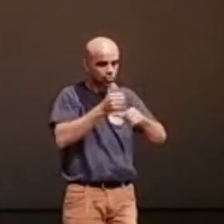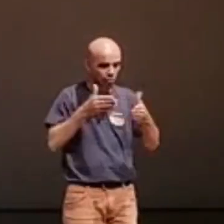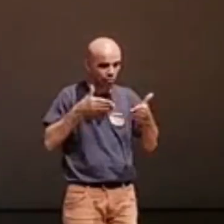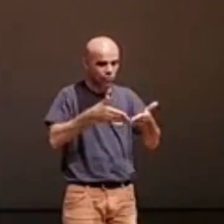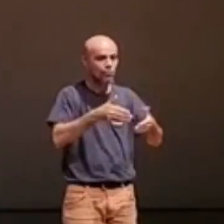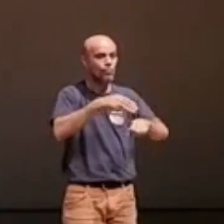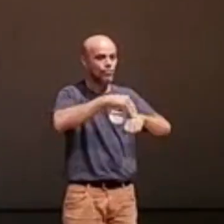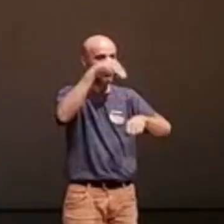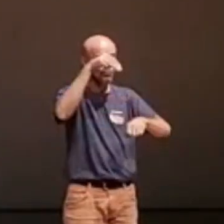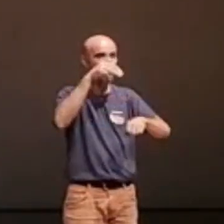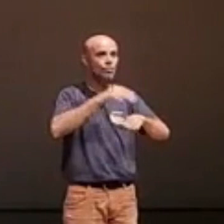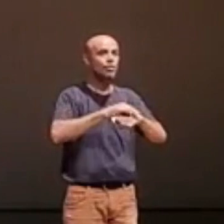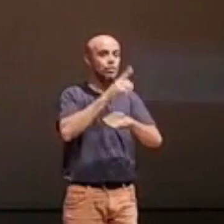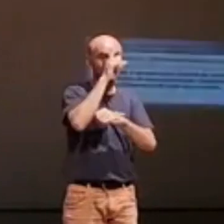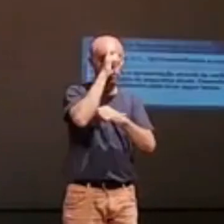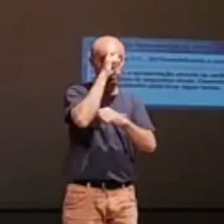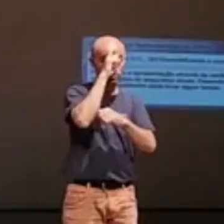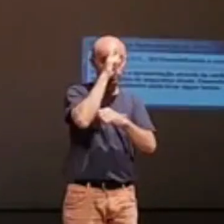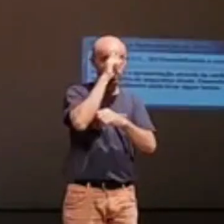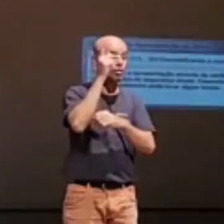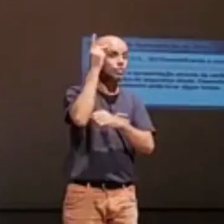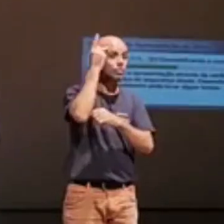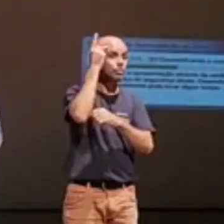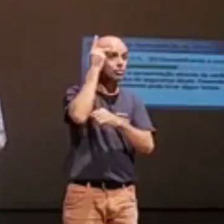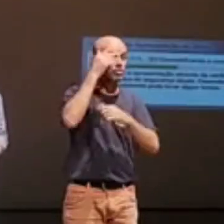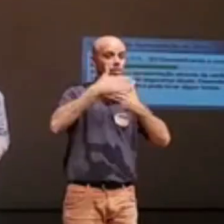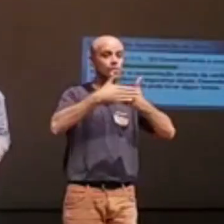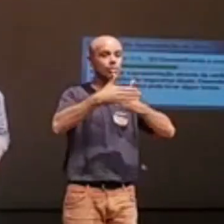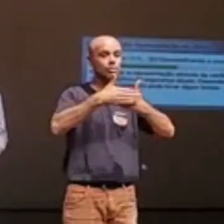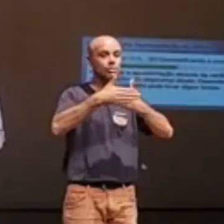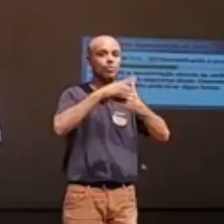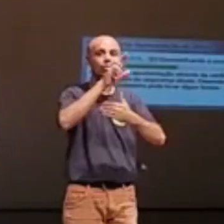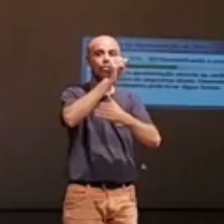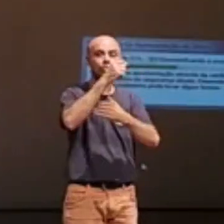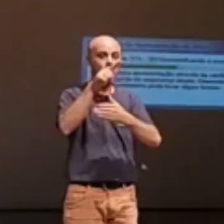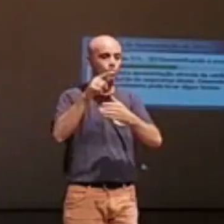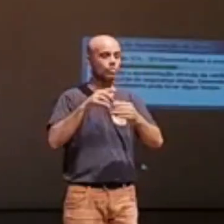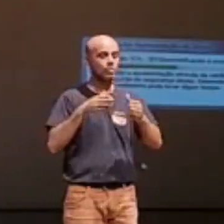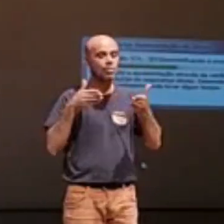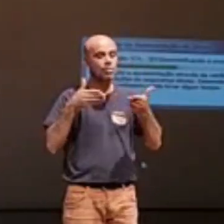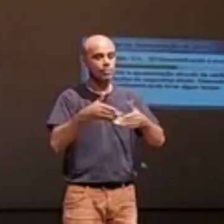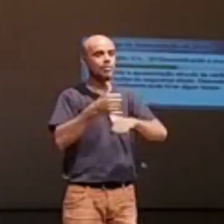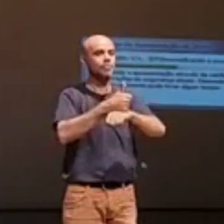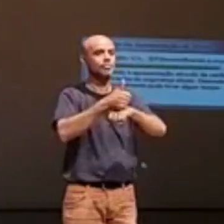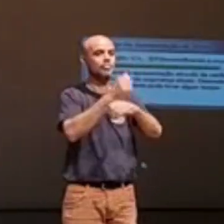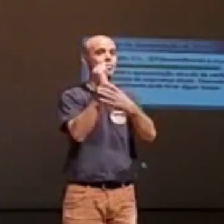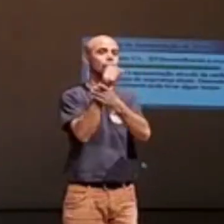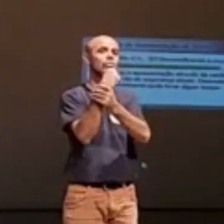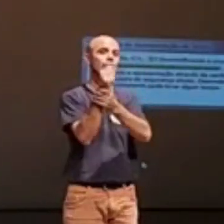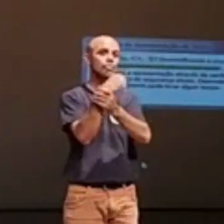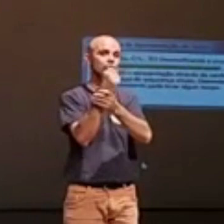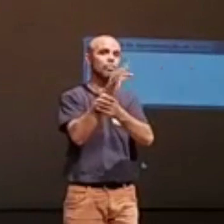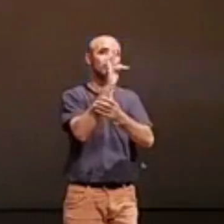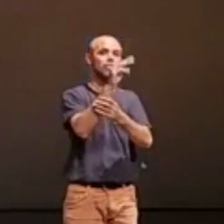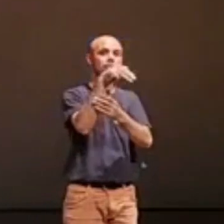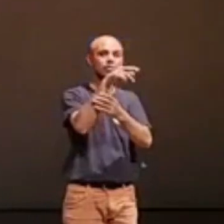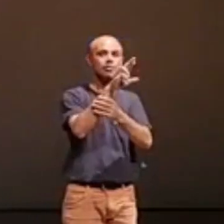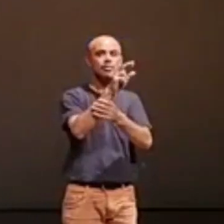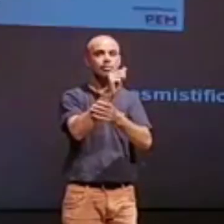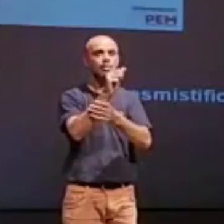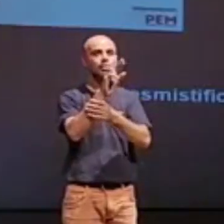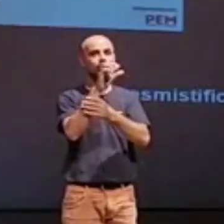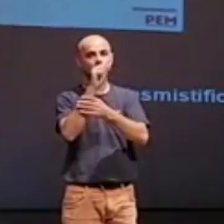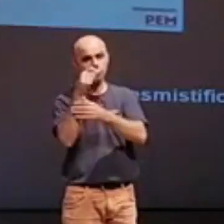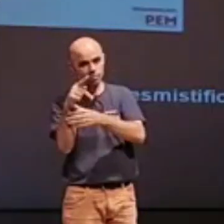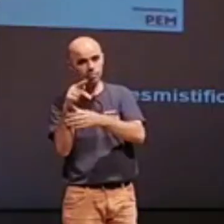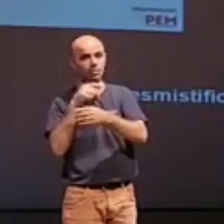coluna pelo Hospital das Clínicas da Faculdade de Medicina de Ribeirão Preto, USP, especialista em ortopedia e traumatologia pela FMRP